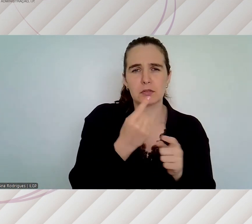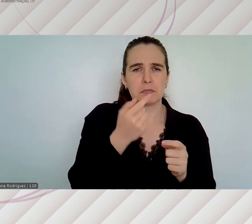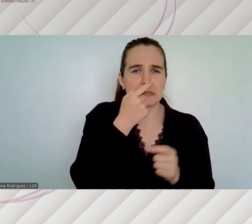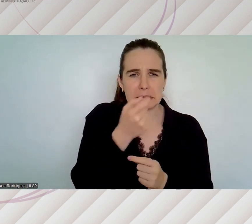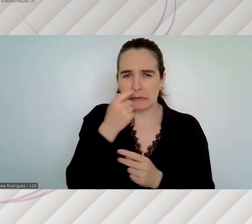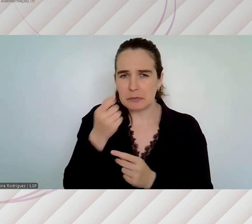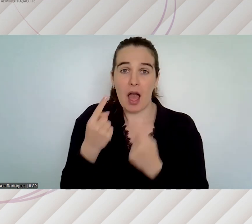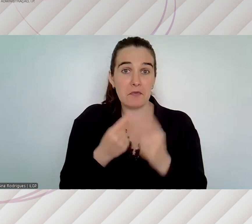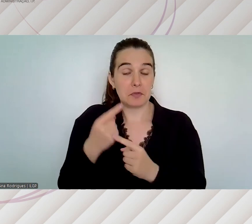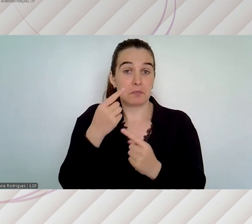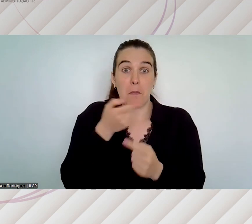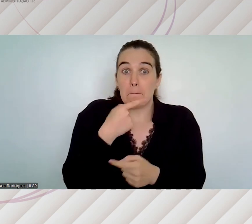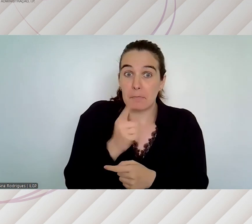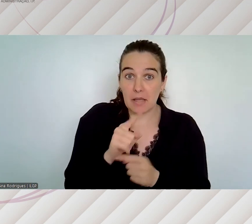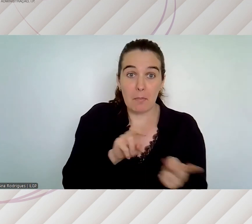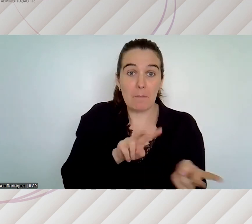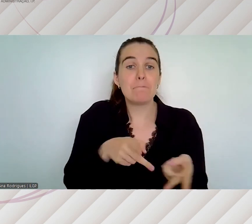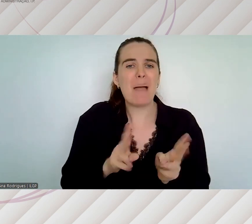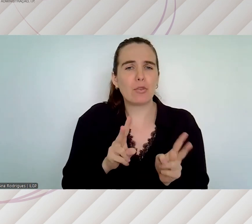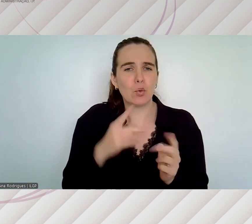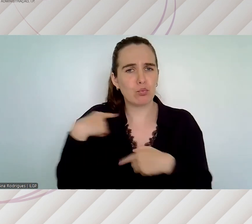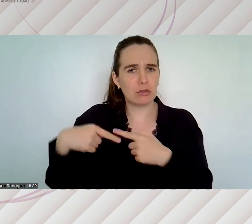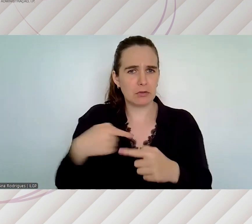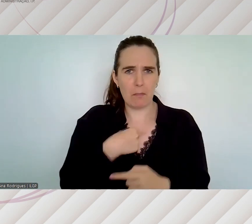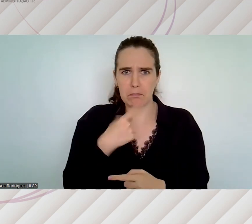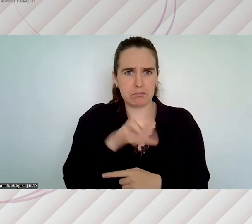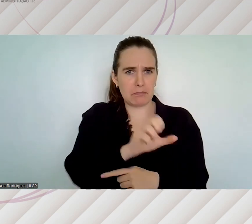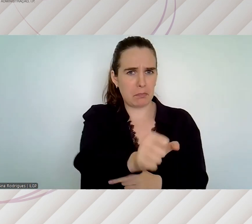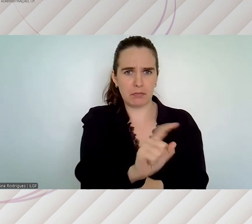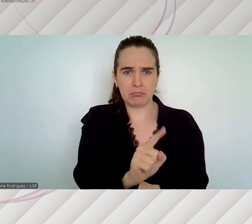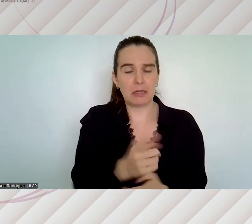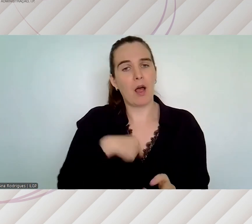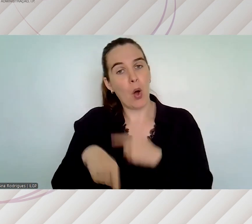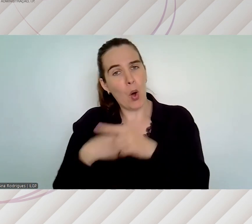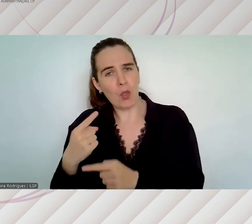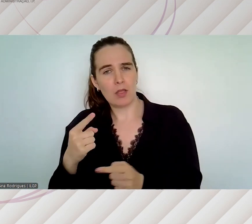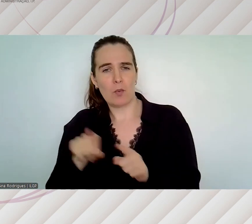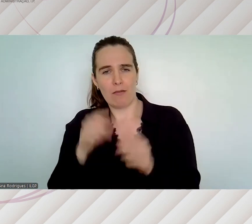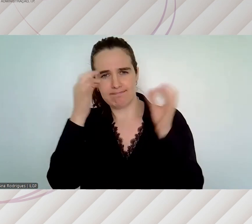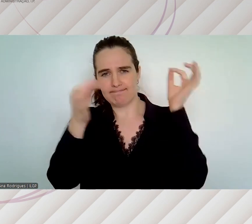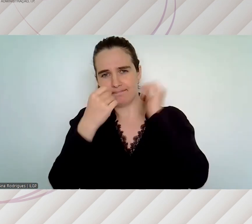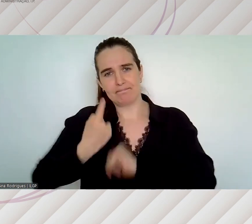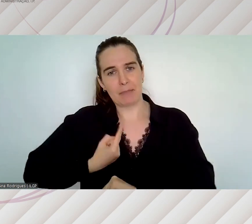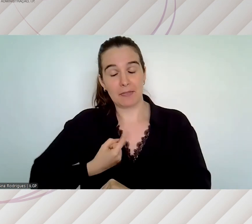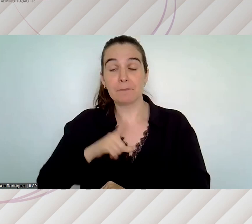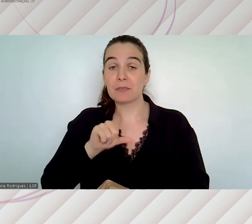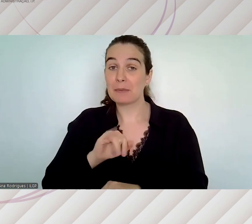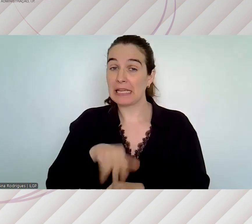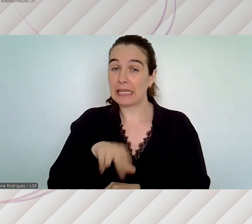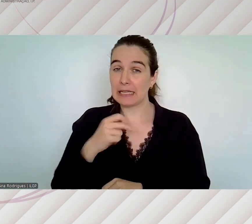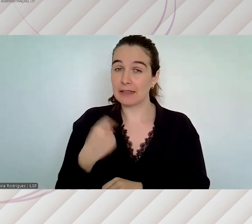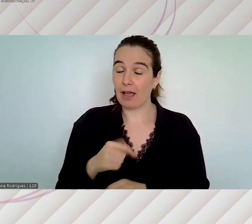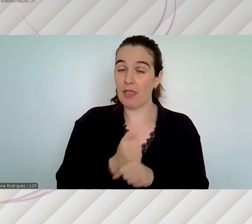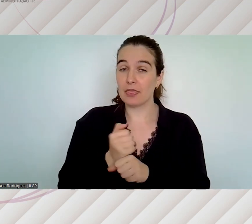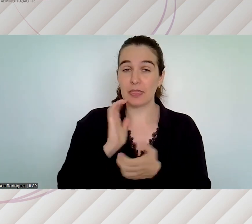métodos tradicionais. O INA tem, pois, também que promover a capacitação dos trabalhadores da administração pública e tem-o feito,